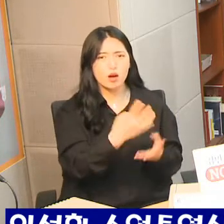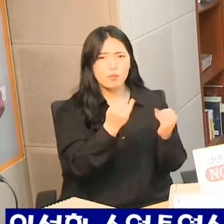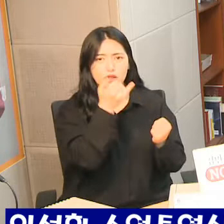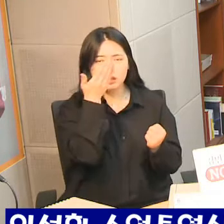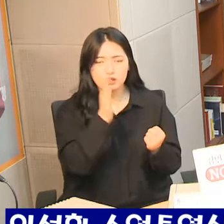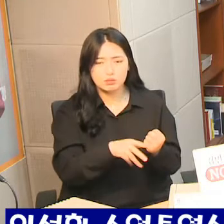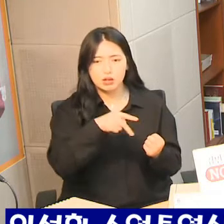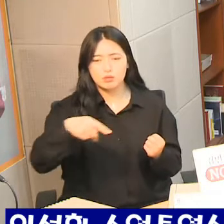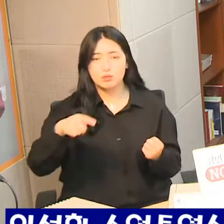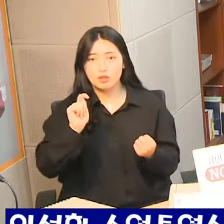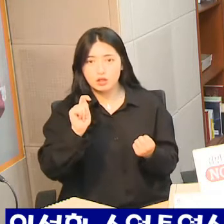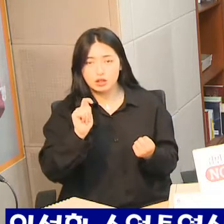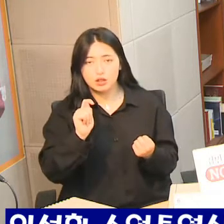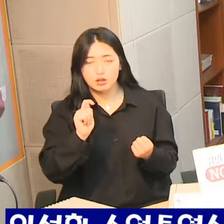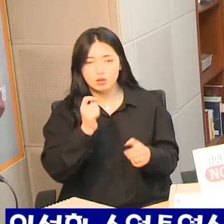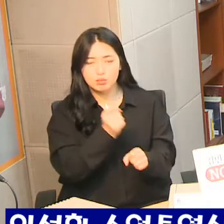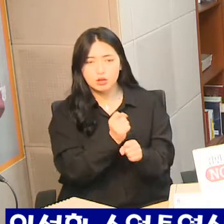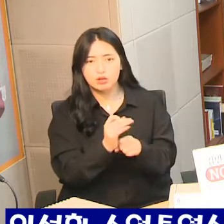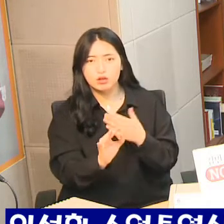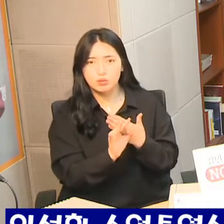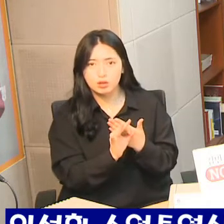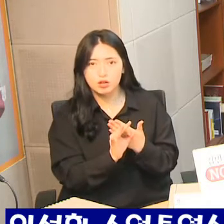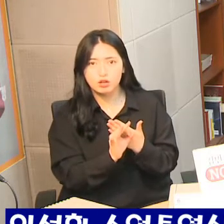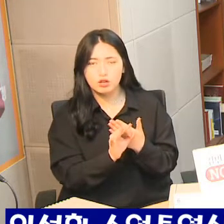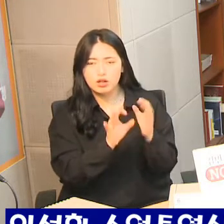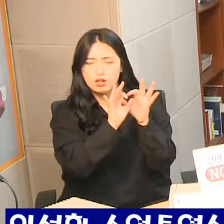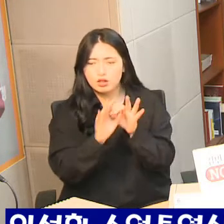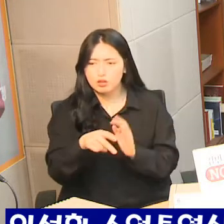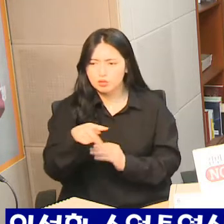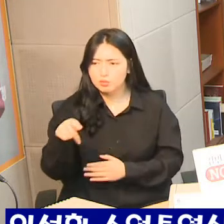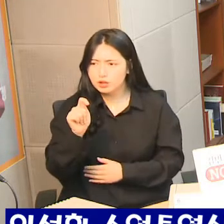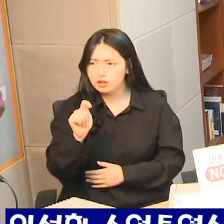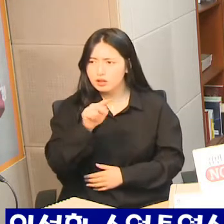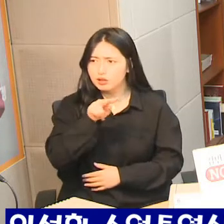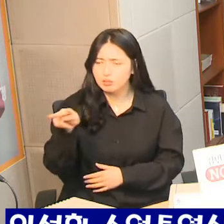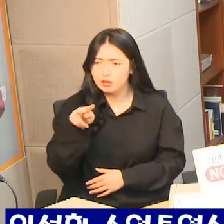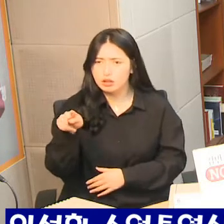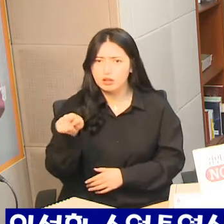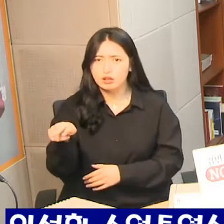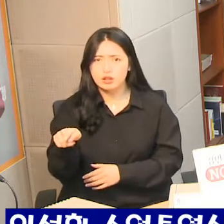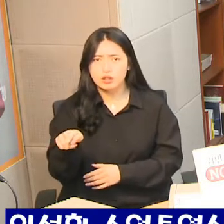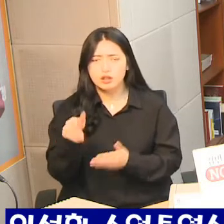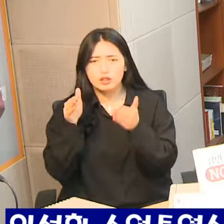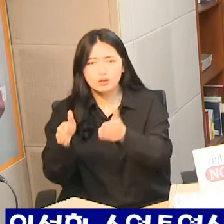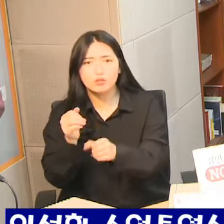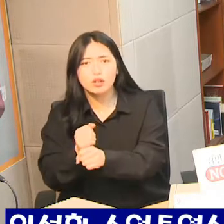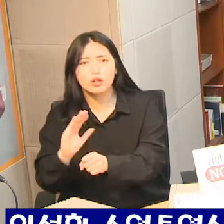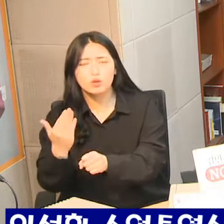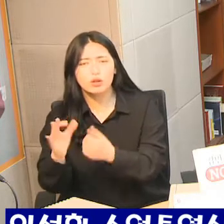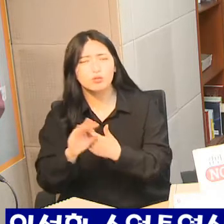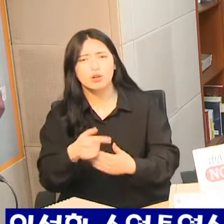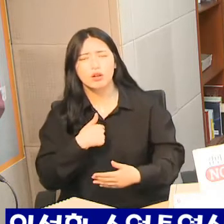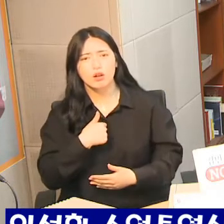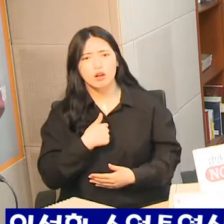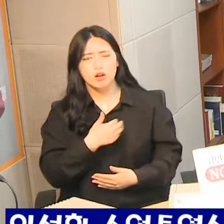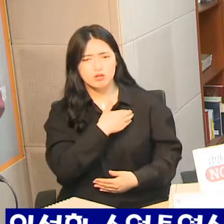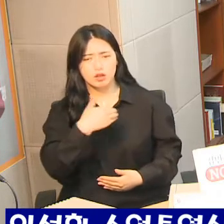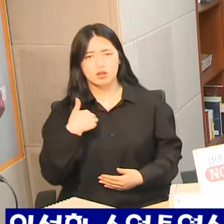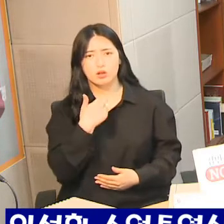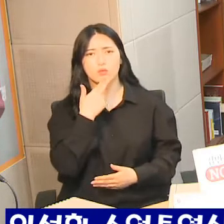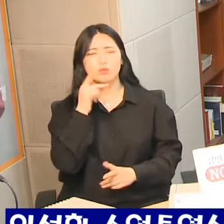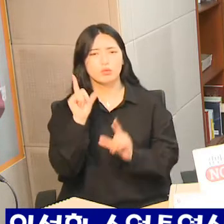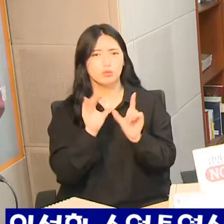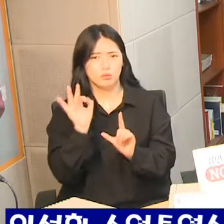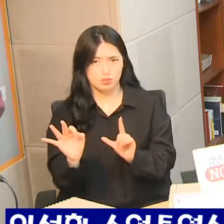이걸 막상 PT로 풀어내려면 자꾸 PPT를 의존을 하게 됩니다. 그러면 자신감이 없어 보여요. 네. 하나의 스토리